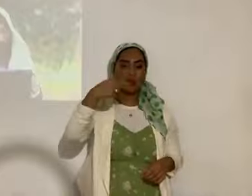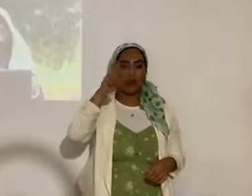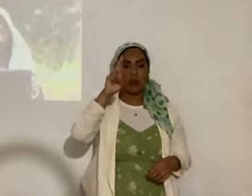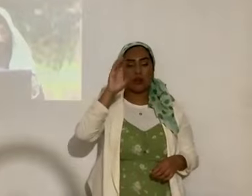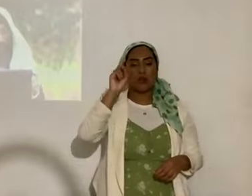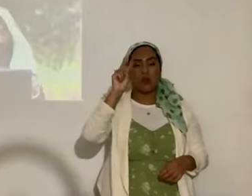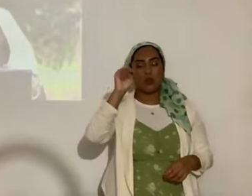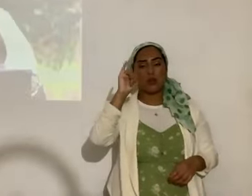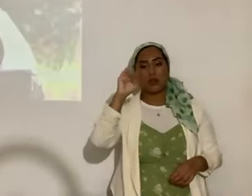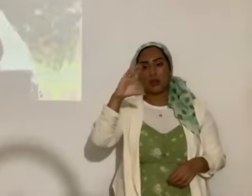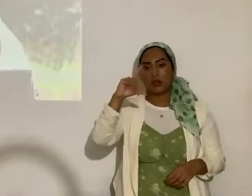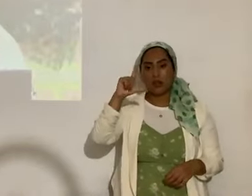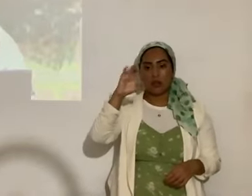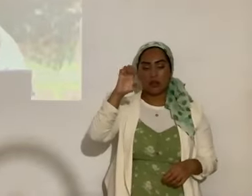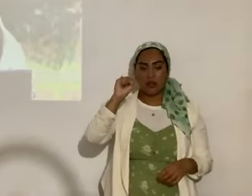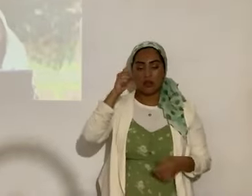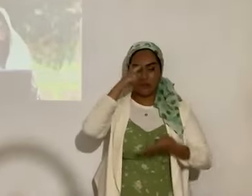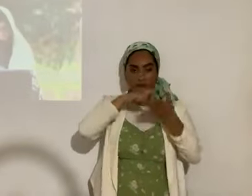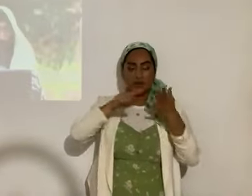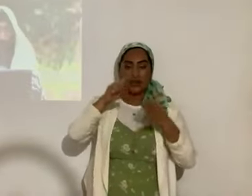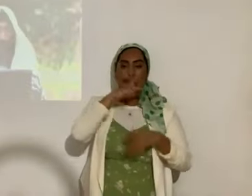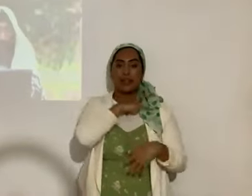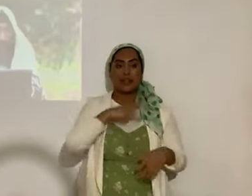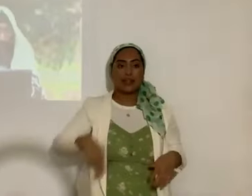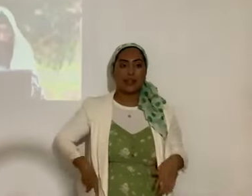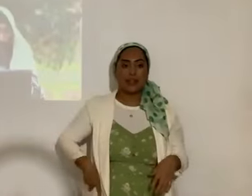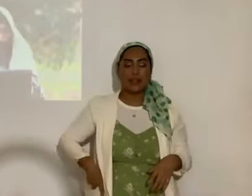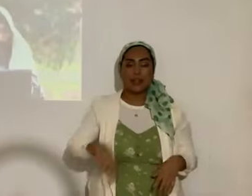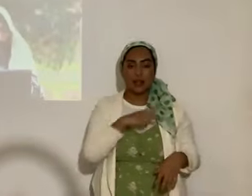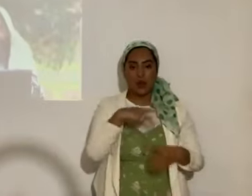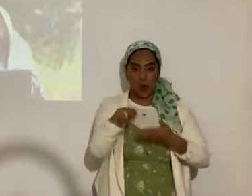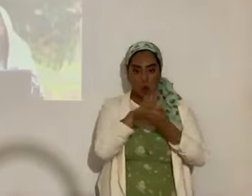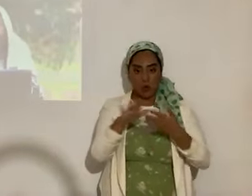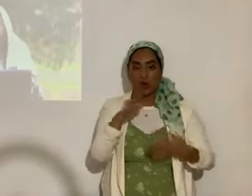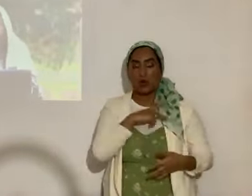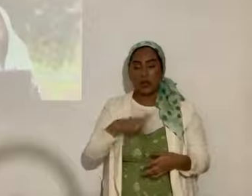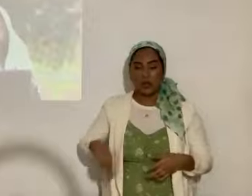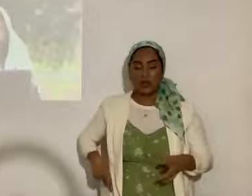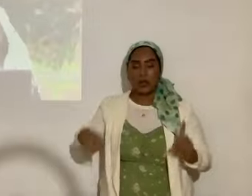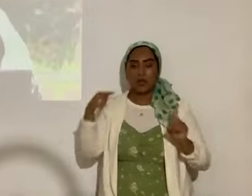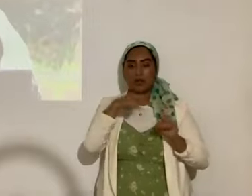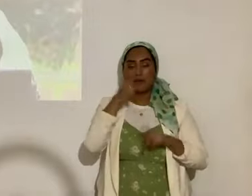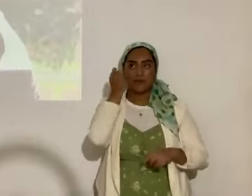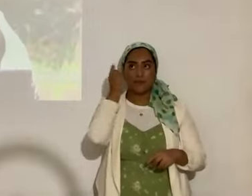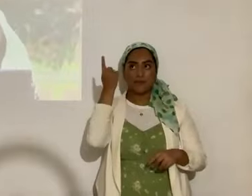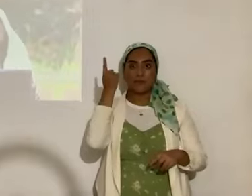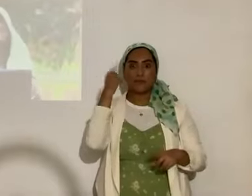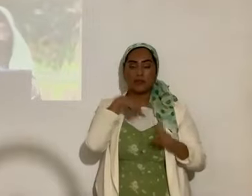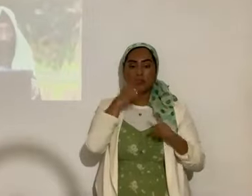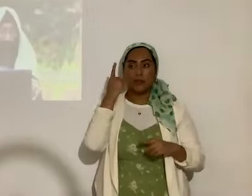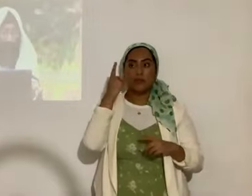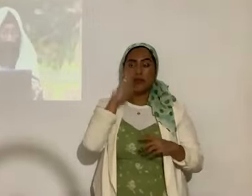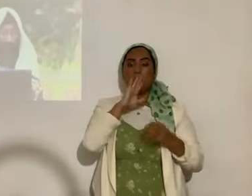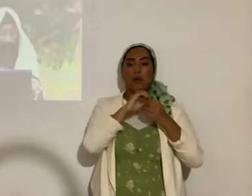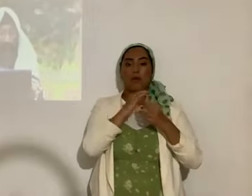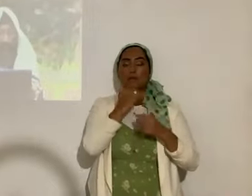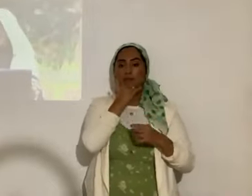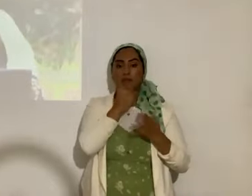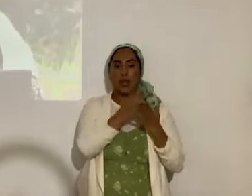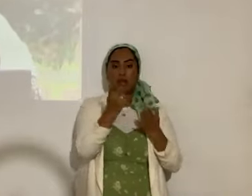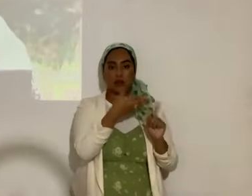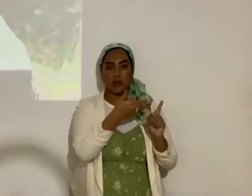un rey vamos a ver un rey que un rey kadosh se él reconoció él reconoció su falta